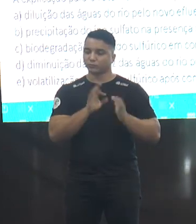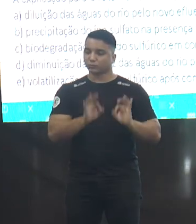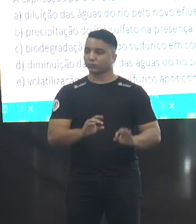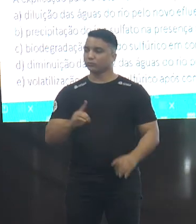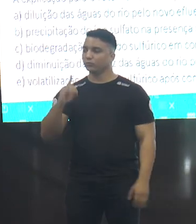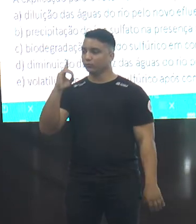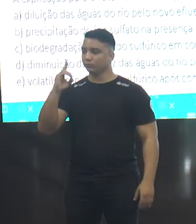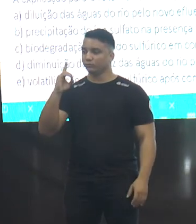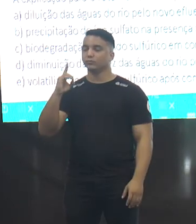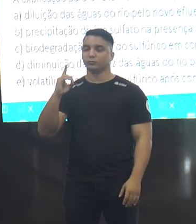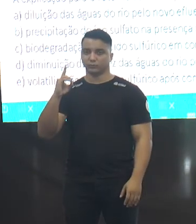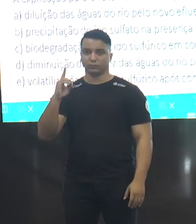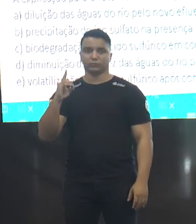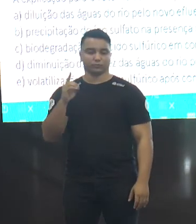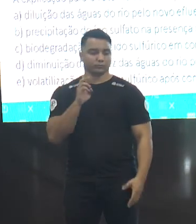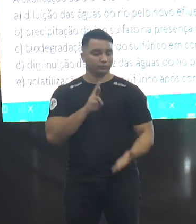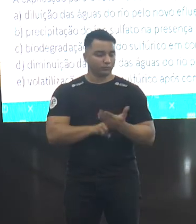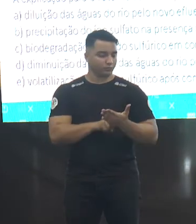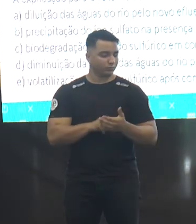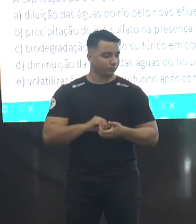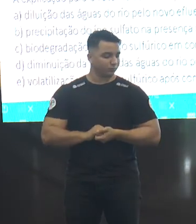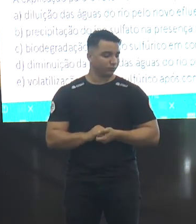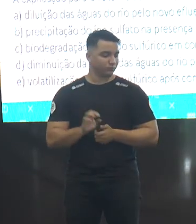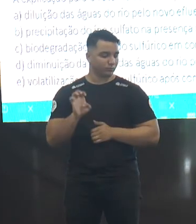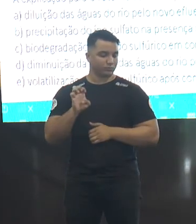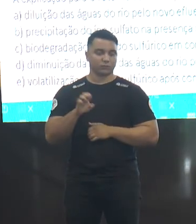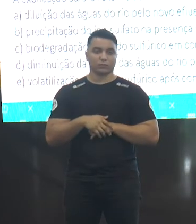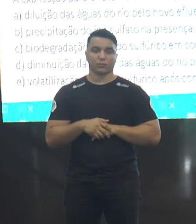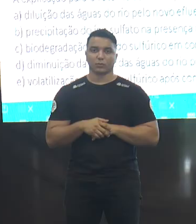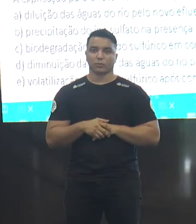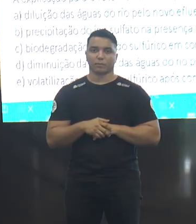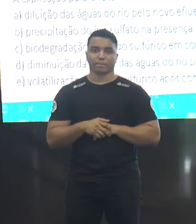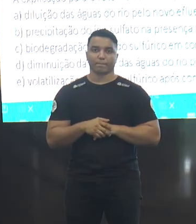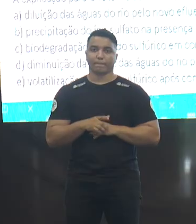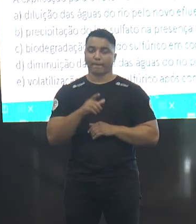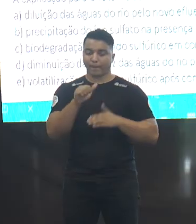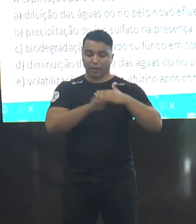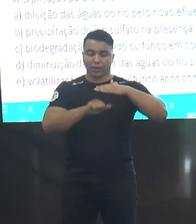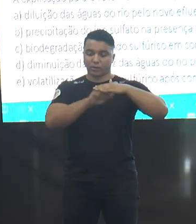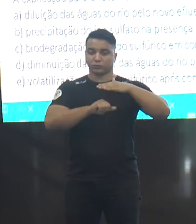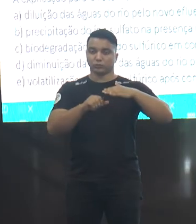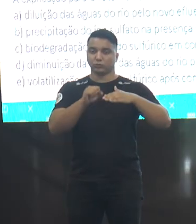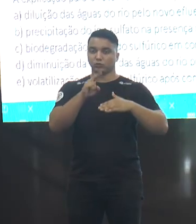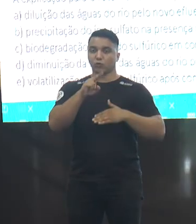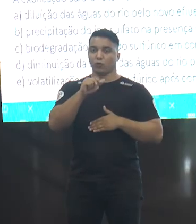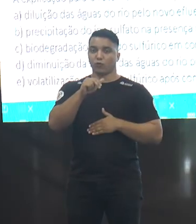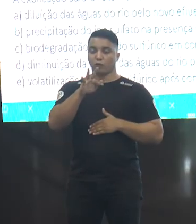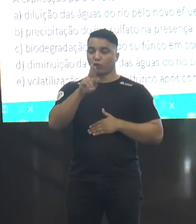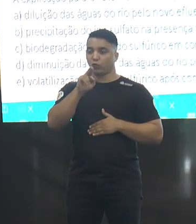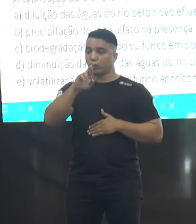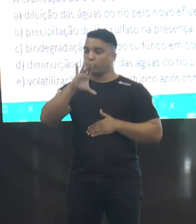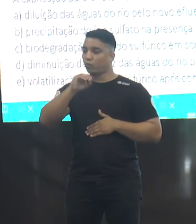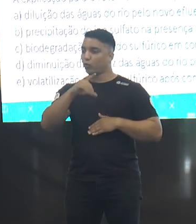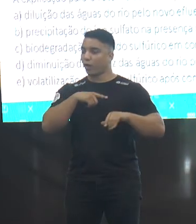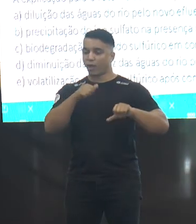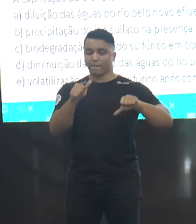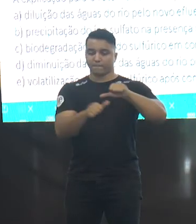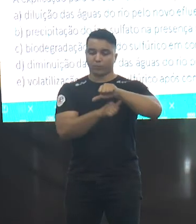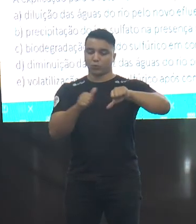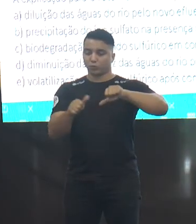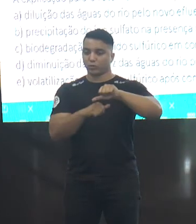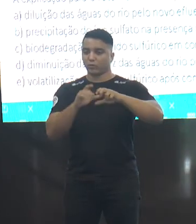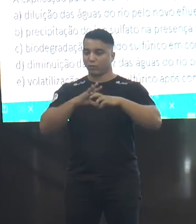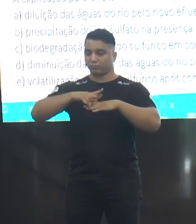a resposta sem nenhuma dúvida. E na letra E ele diz que o ácido sulfúrico, ele volatiliza, quer dizer, ele